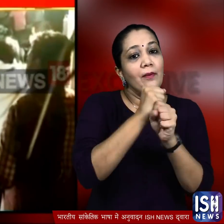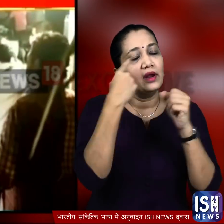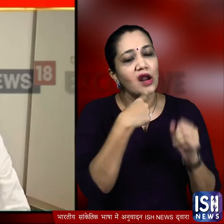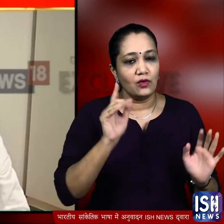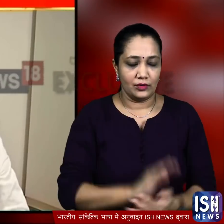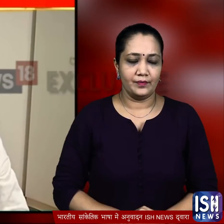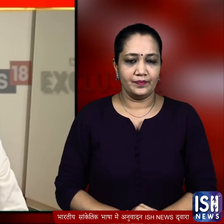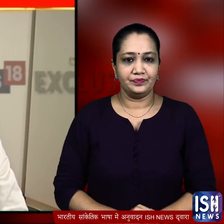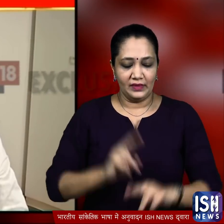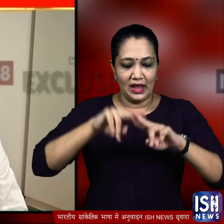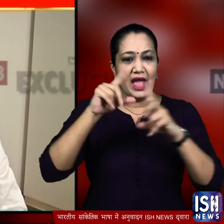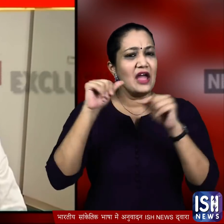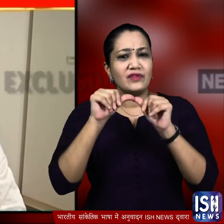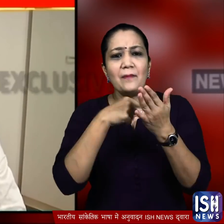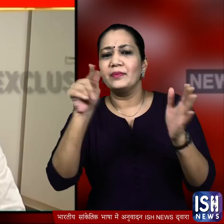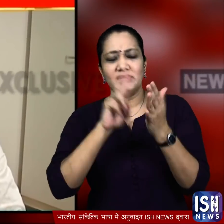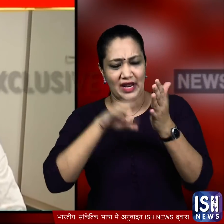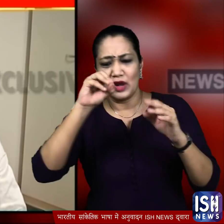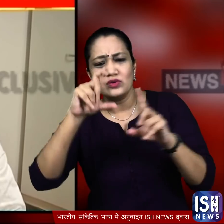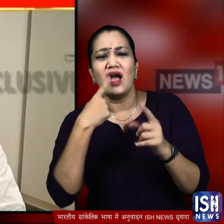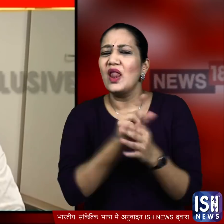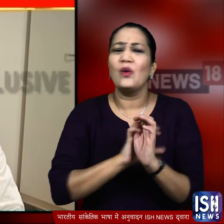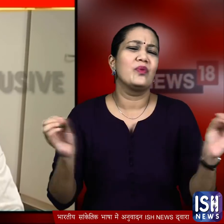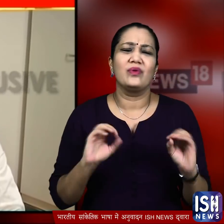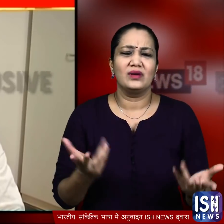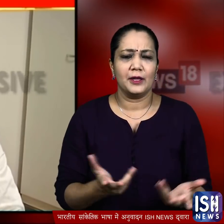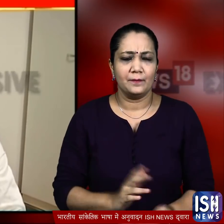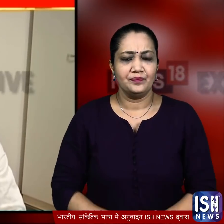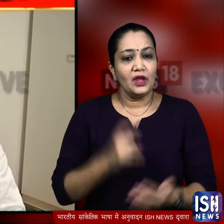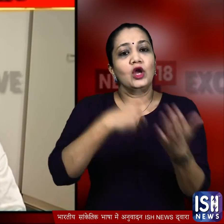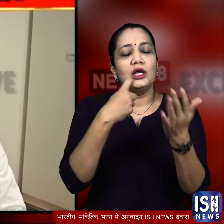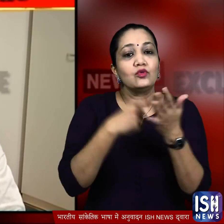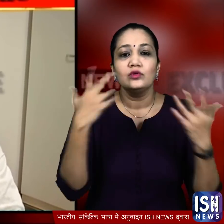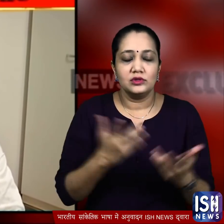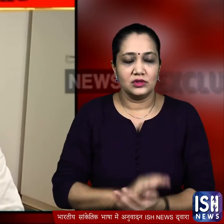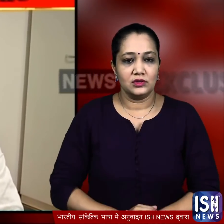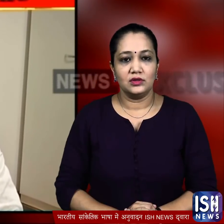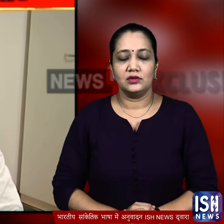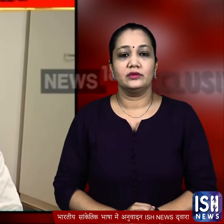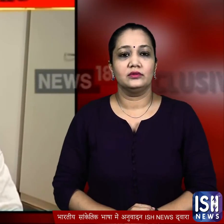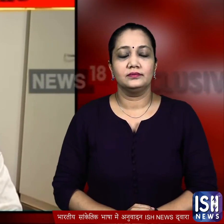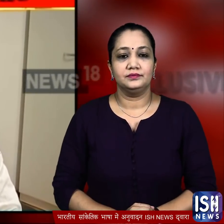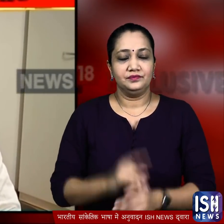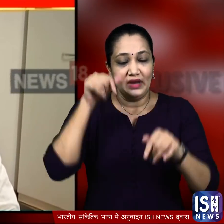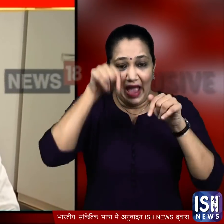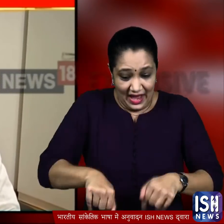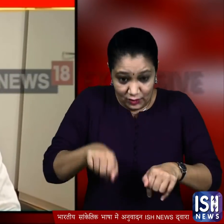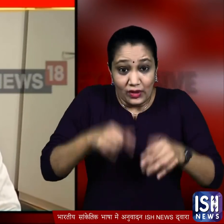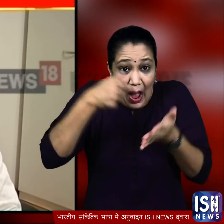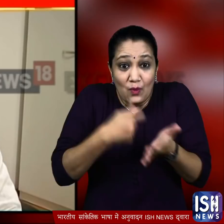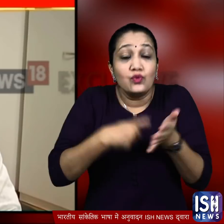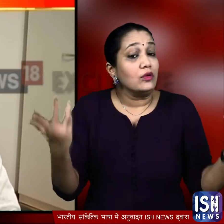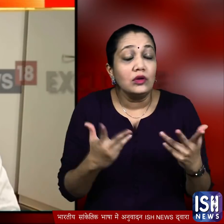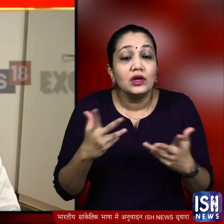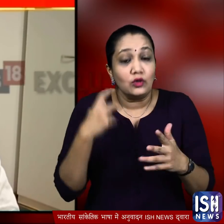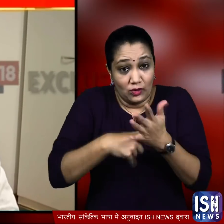सरकार को है। एनओसी एफडीए का कोई सवाल ही नहीं आता देने का। जो रूल्स के मुताबिक उनको आज का जो